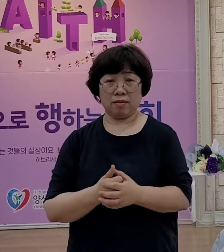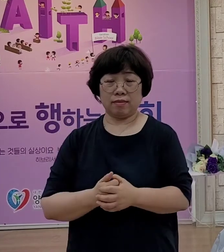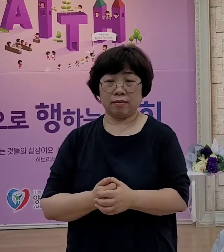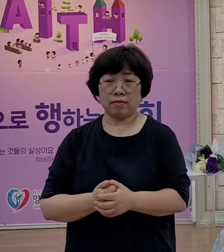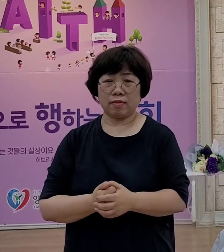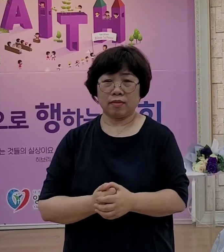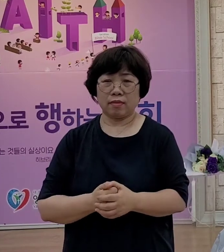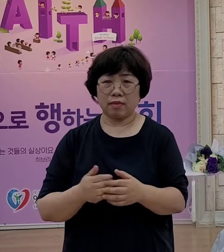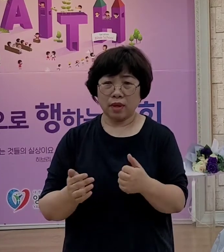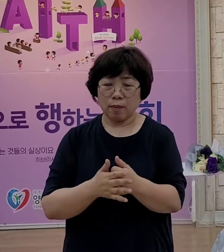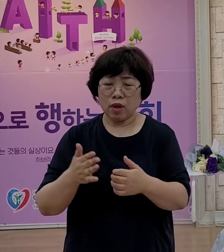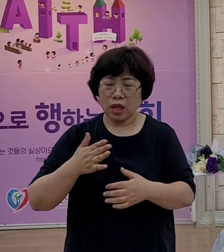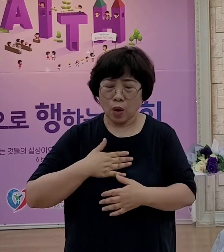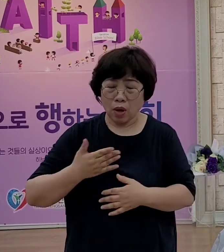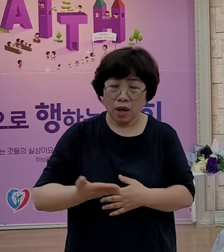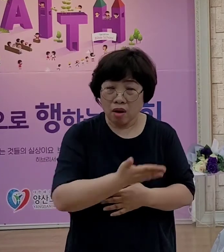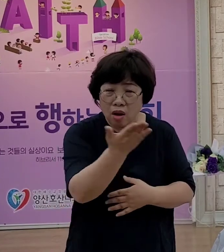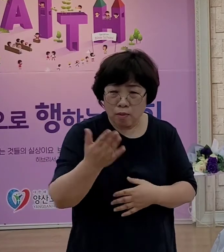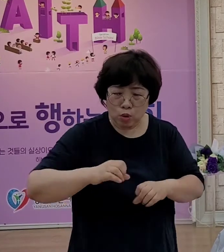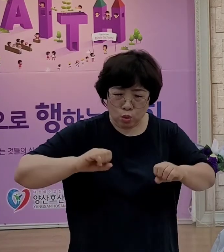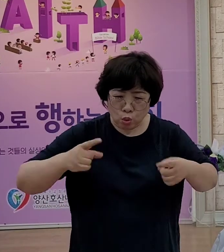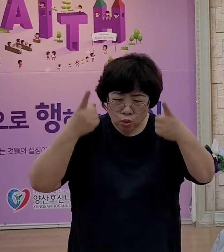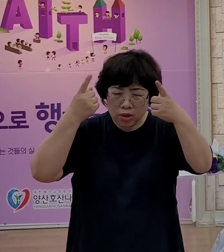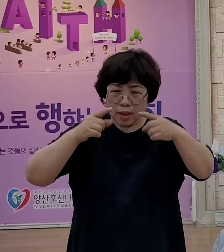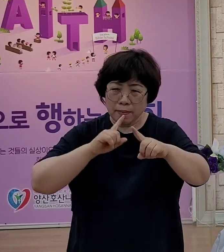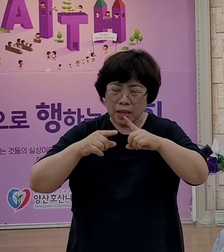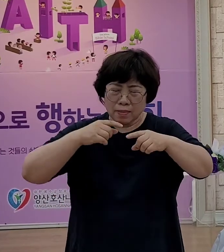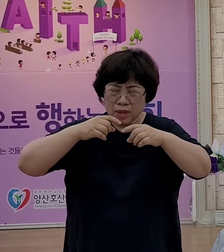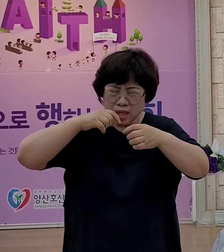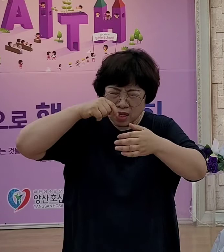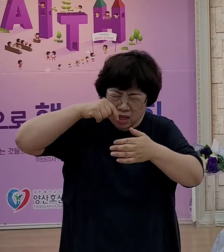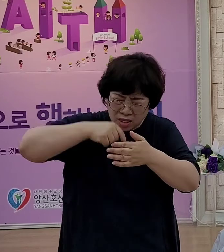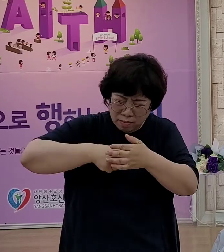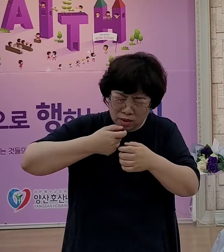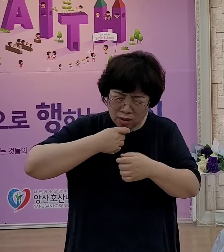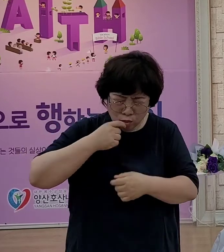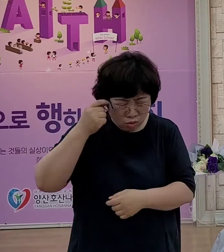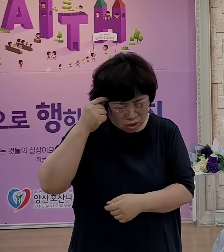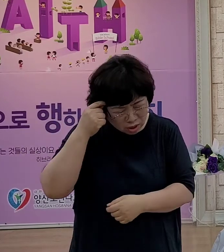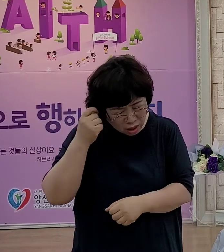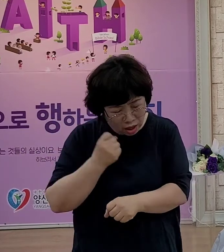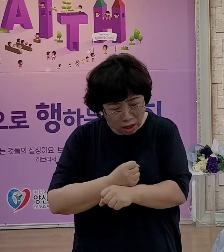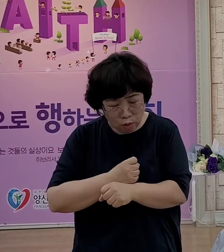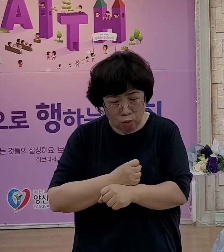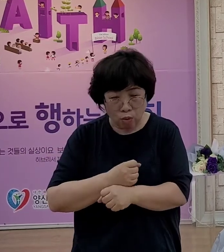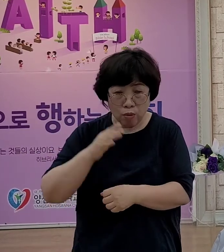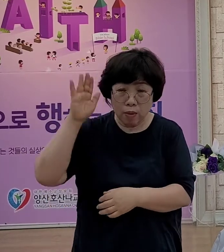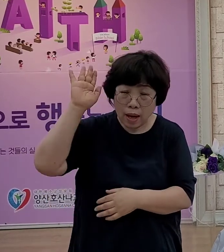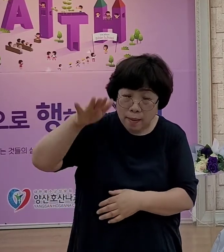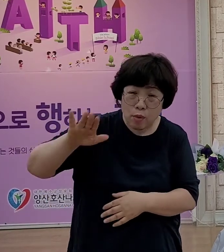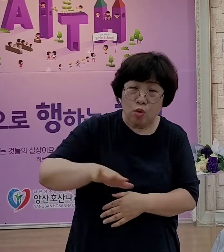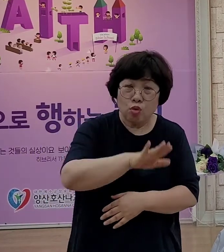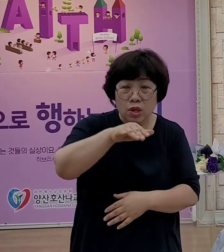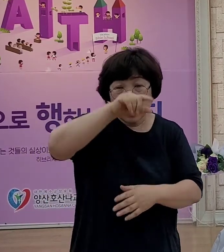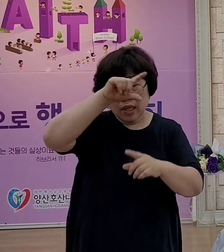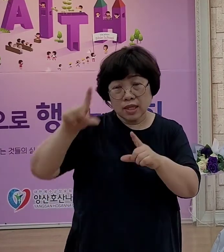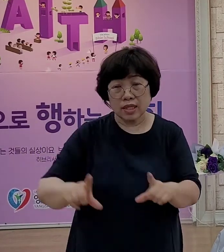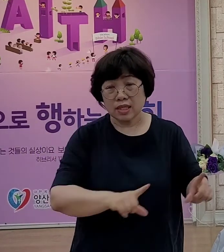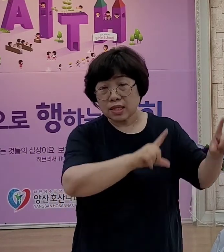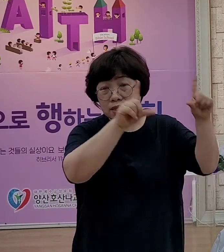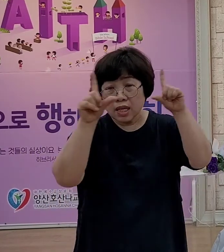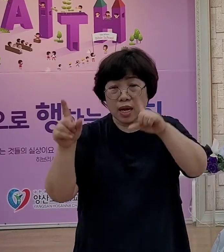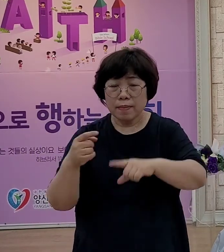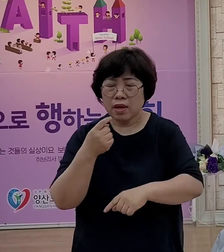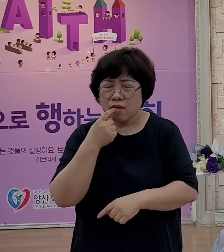여러분 동시에 이 말씀을 깊게 묵상해 보면서 앞으로 우리의 삶이 이